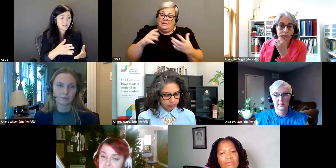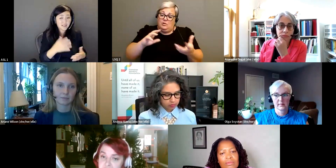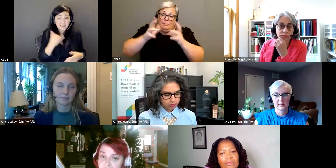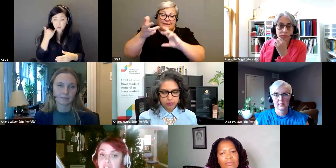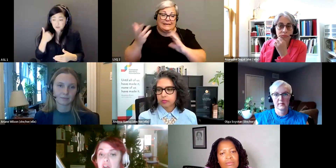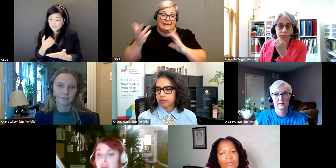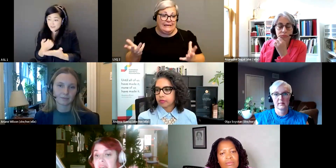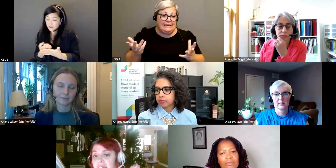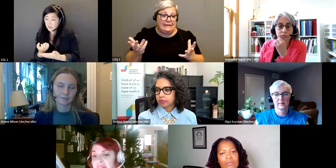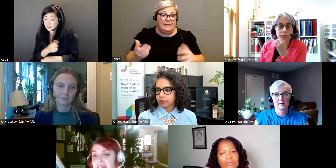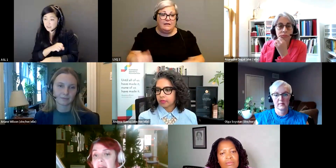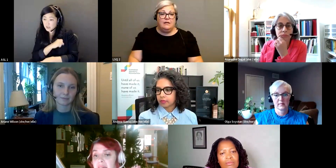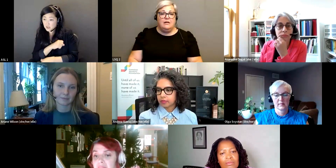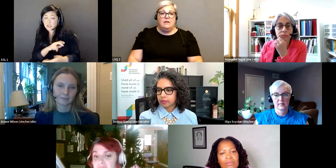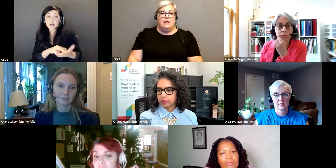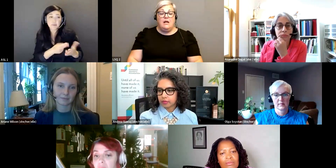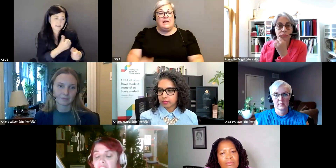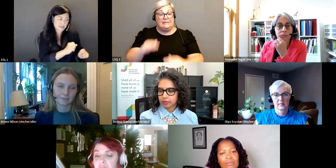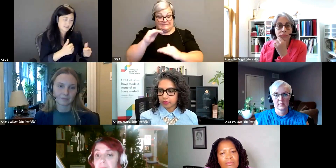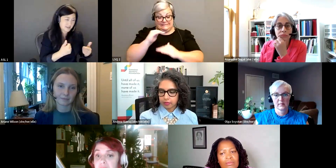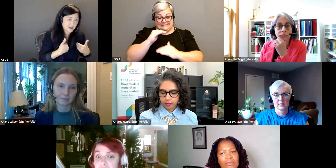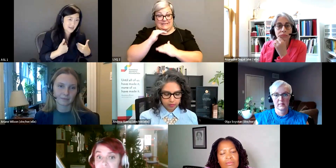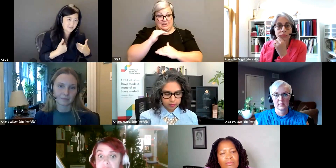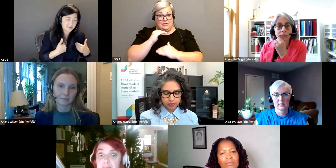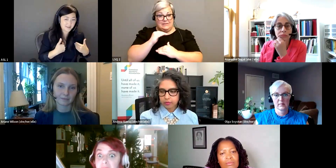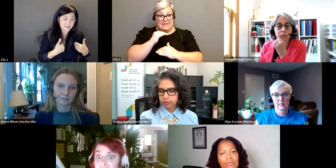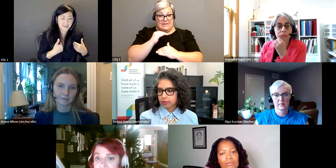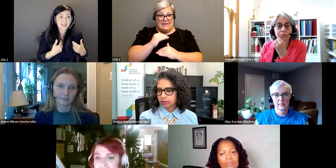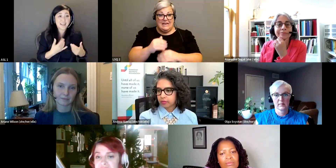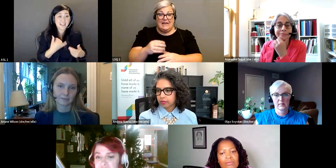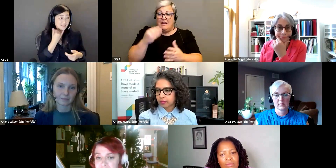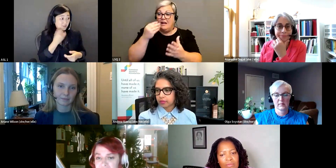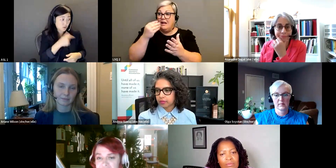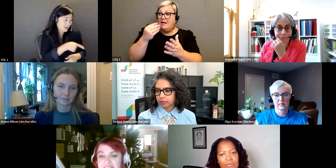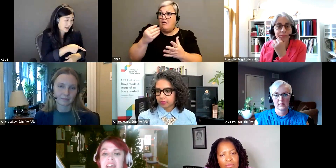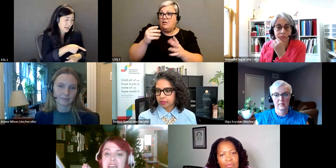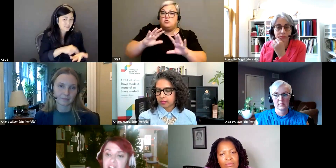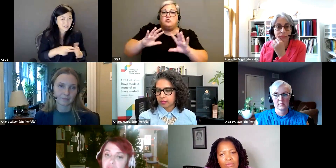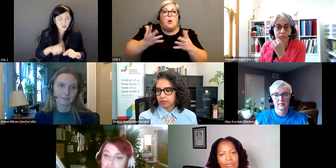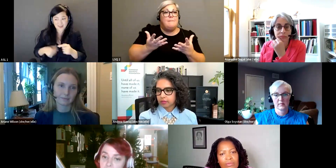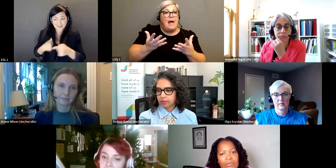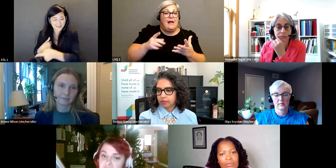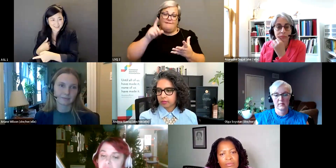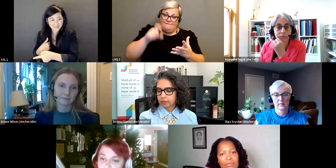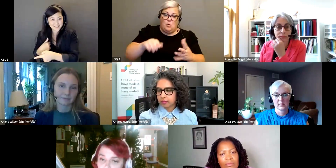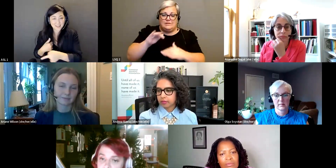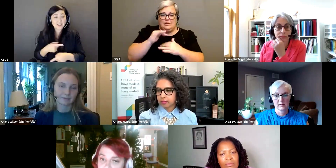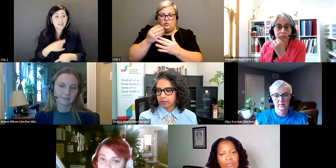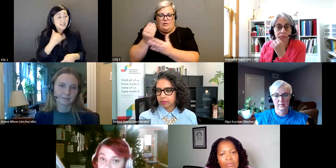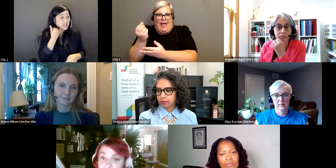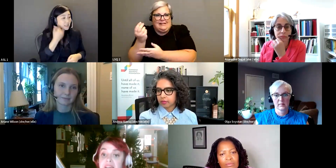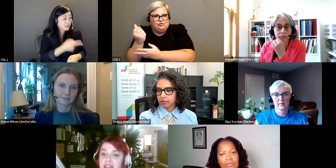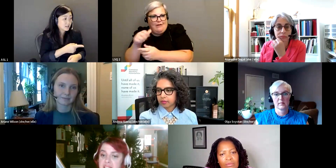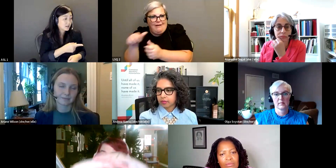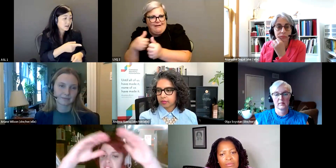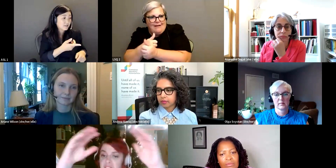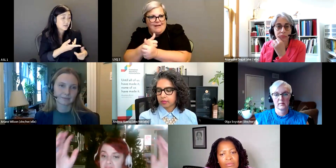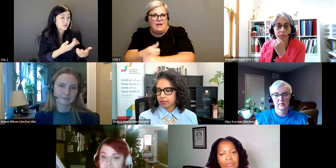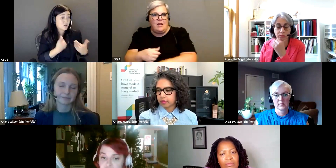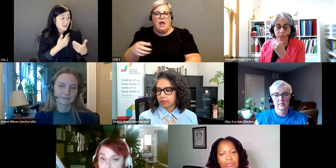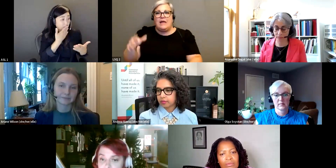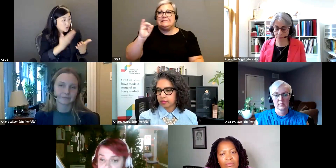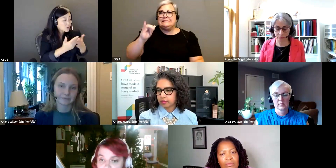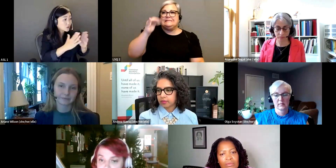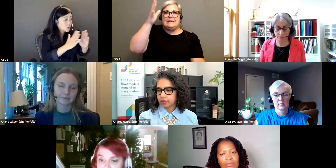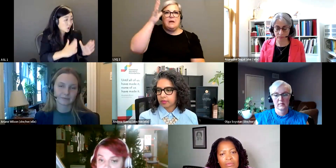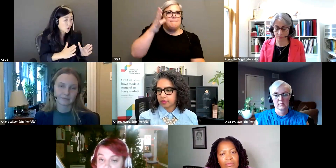On ne peut pas avoir accès à la sécurité si on n'a pas accès à la sécurité économique. On ne peut pas avoir une expérience de parentalité productive